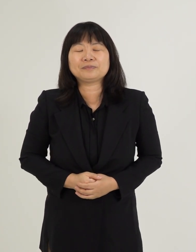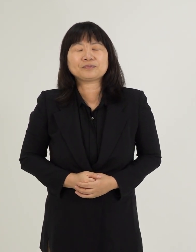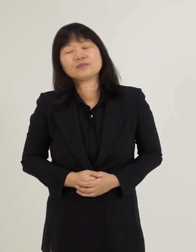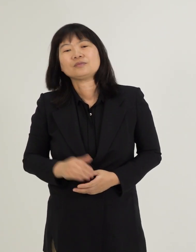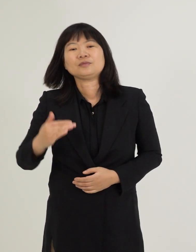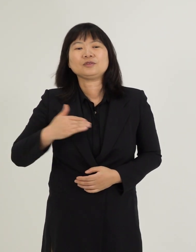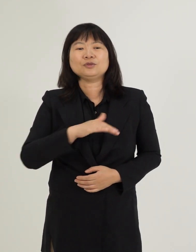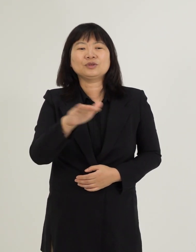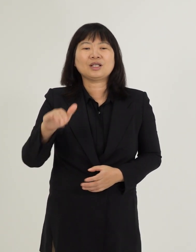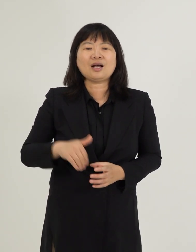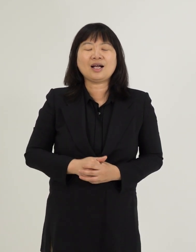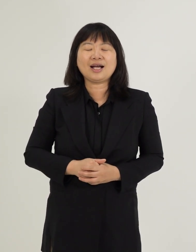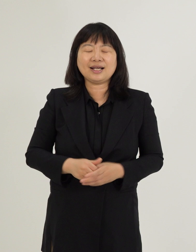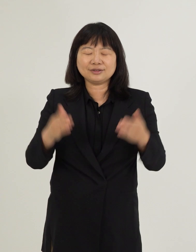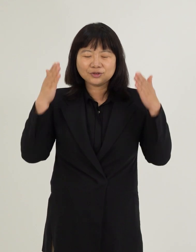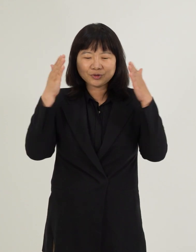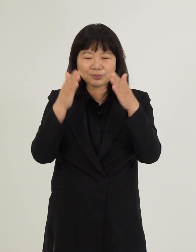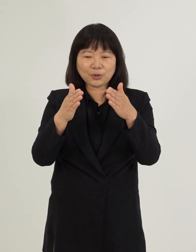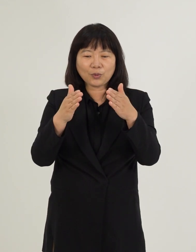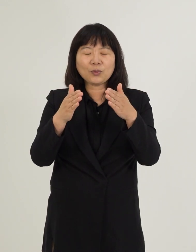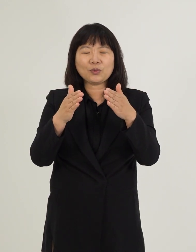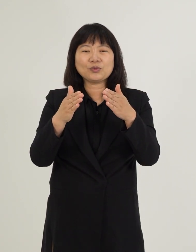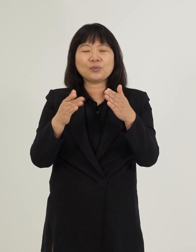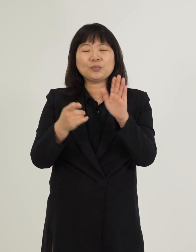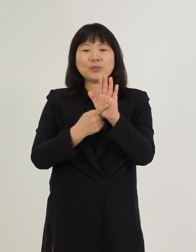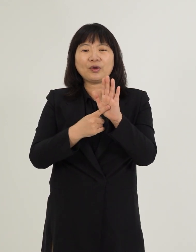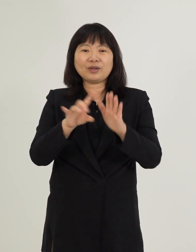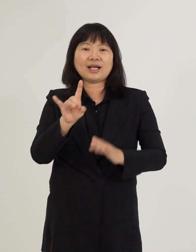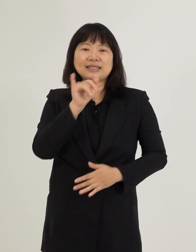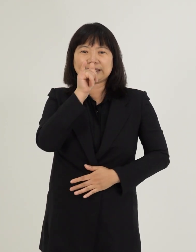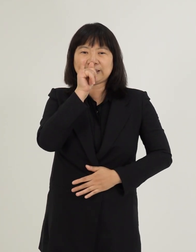여기서 우리가 주목해야 될 표현이 하나 뭐냐면,